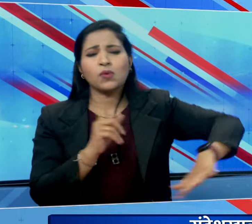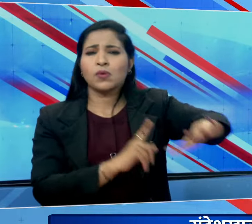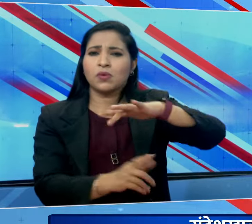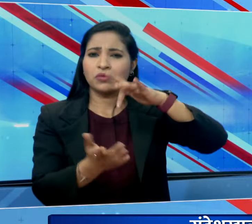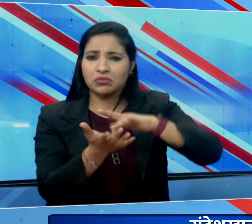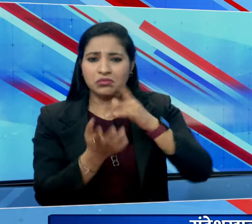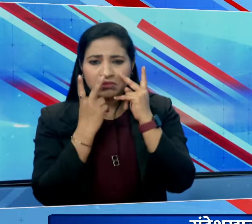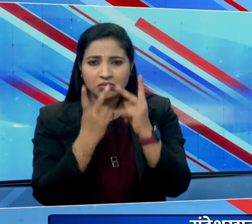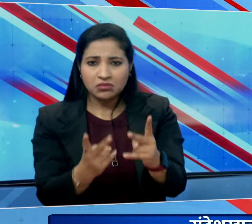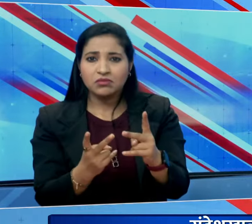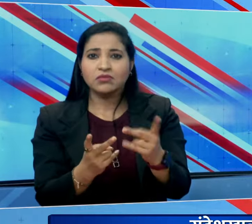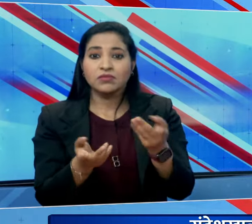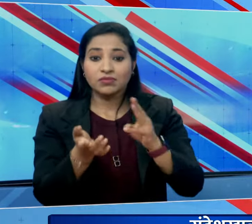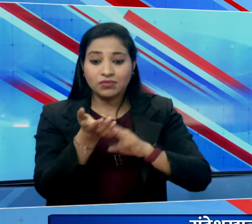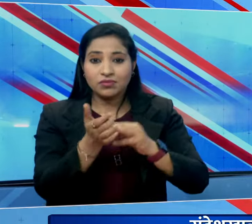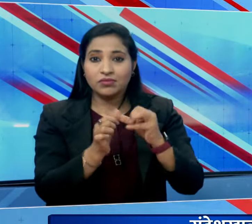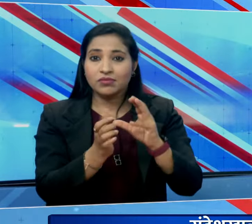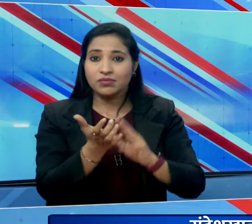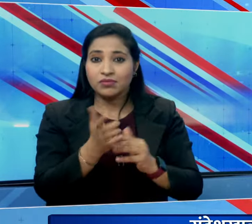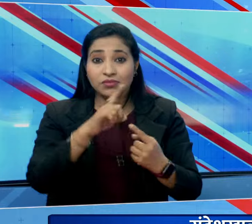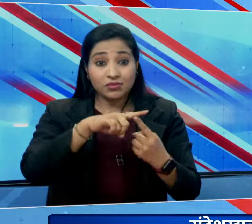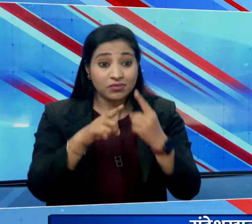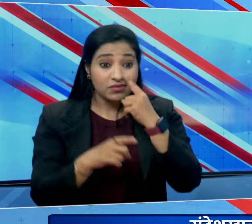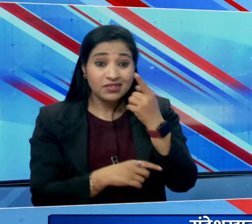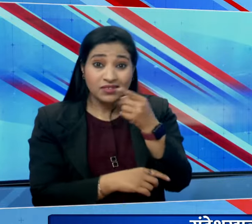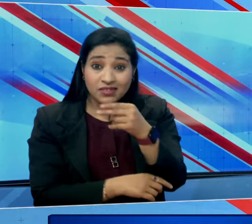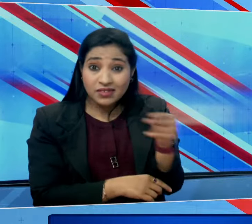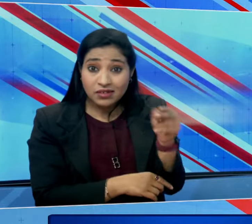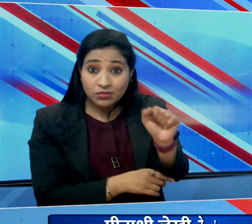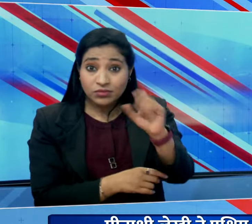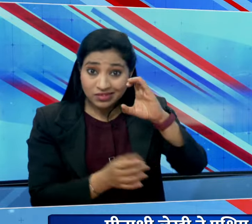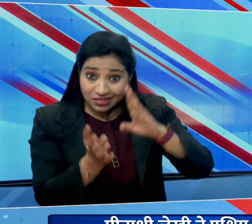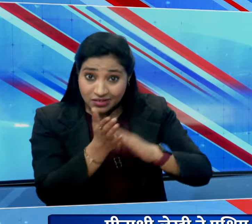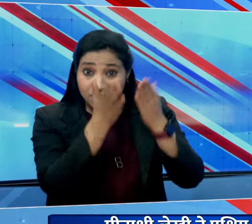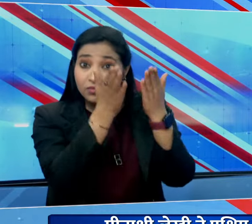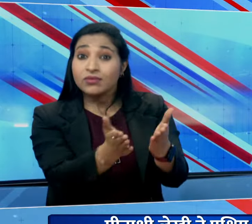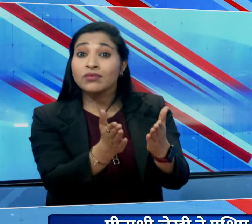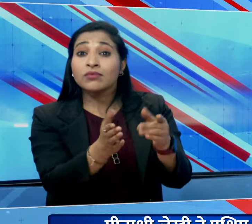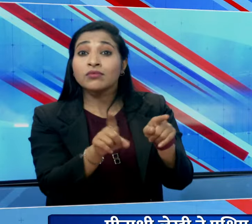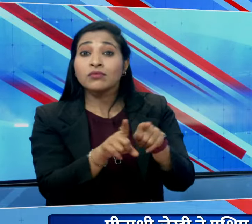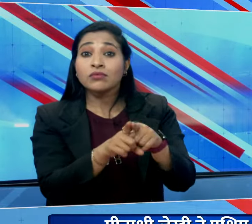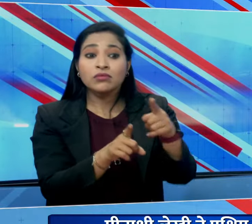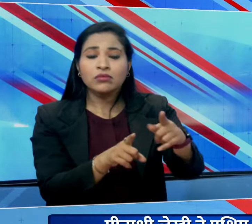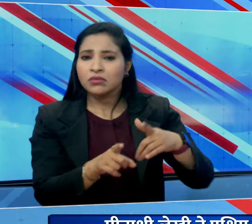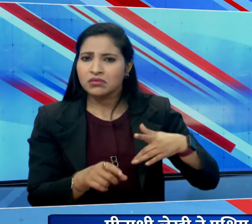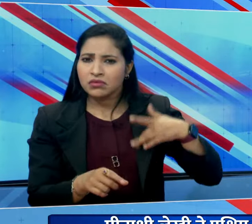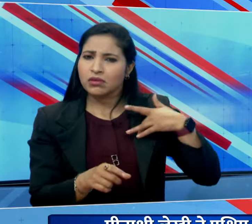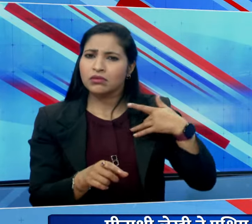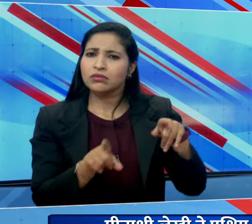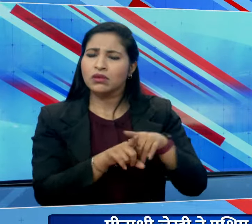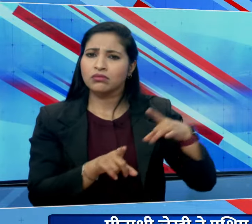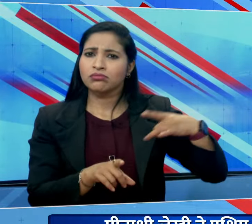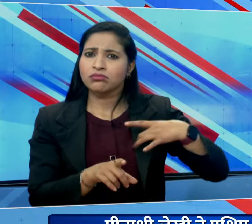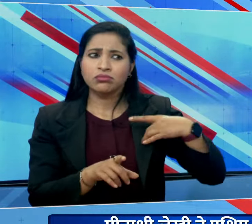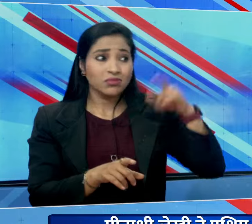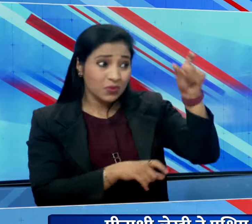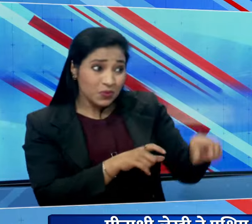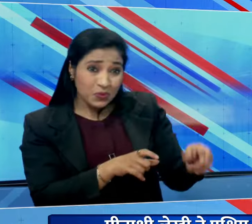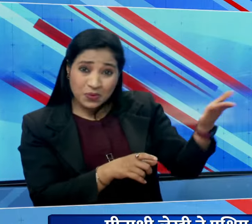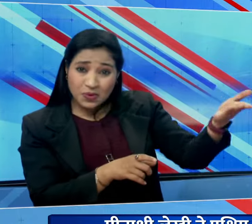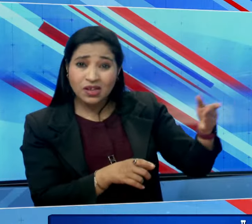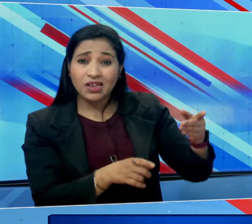पर ममता नाम की मुख्यमंत्री हूं और उनकी ममता शाहजा और बादशाह